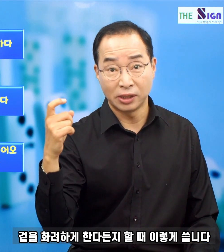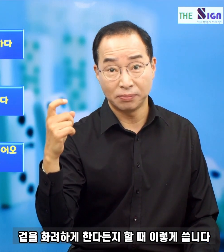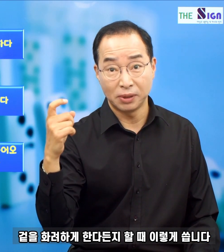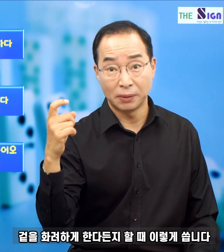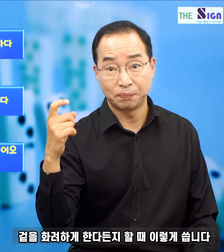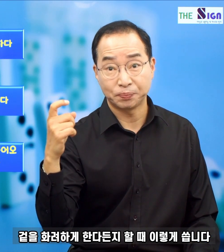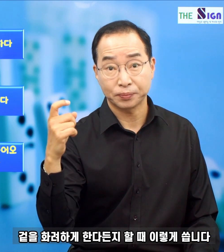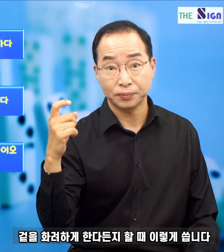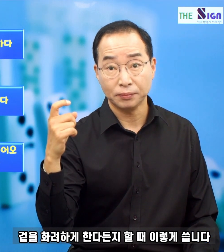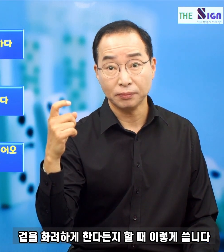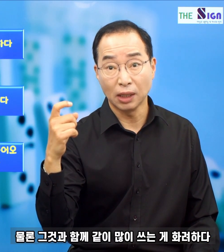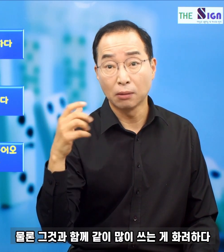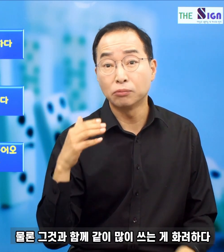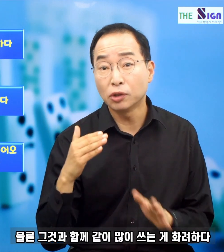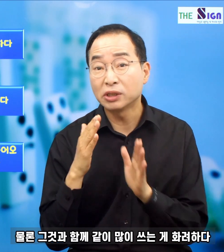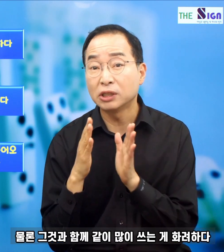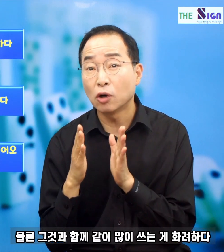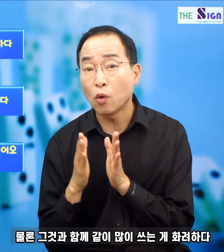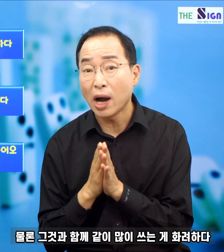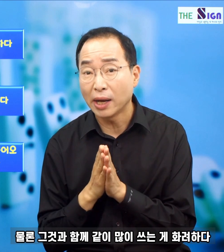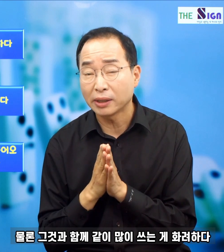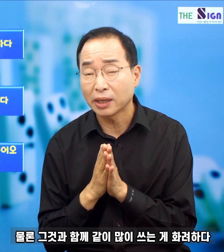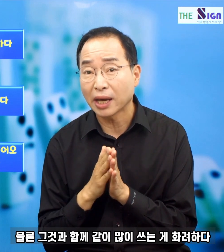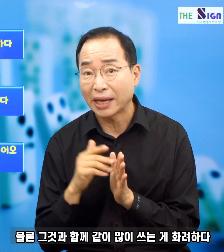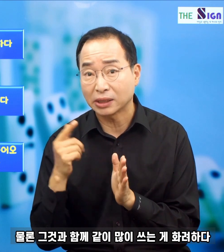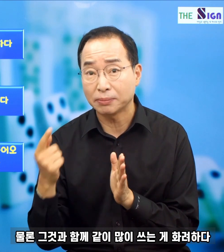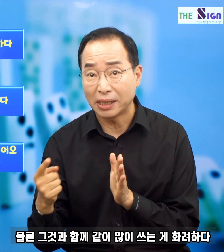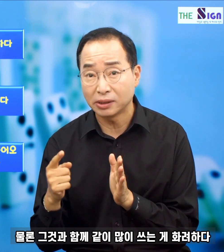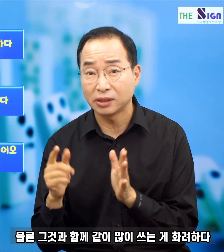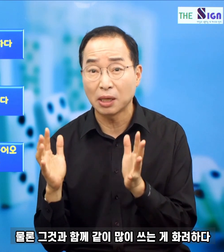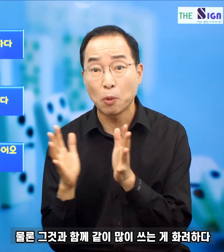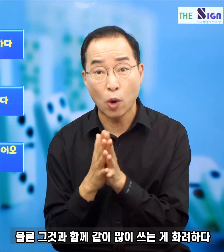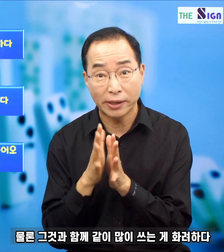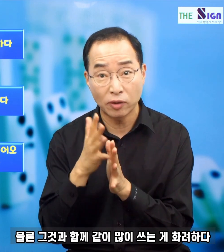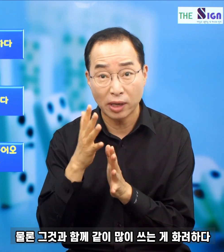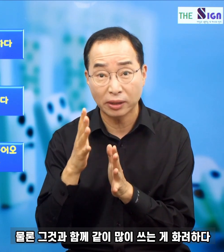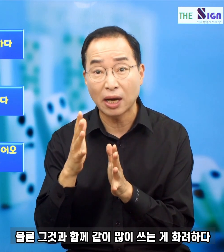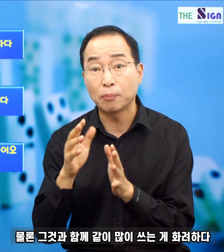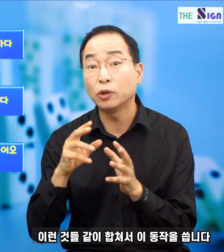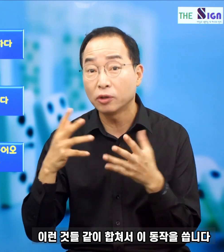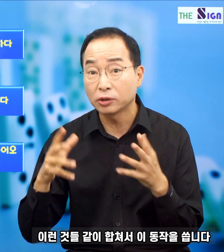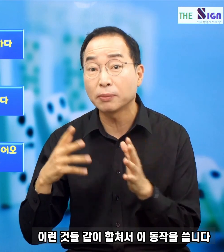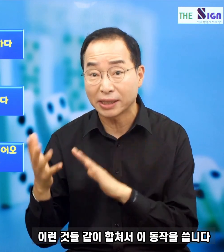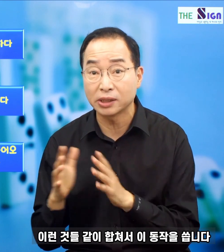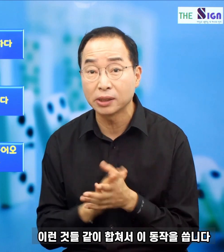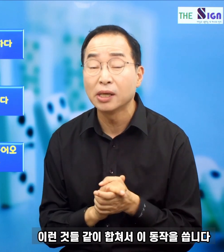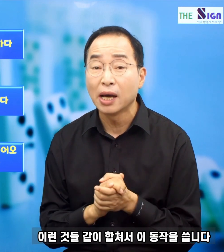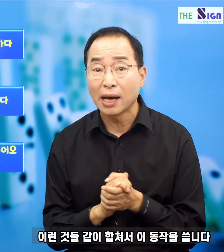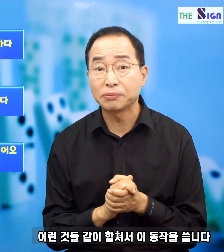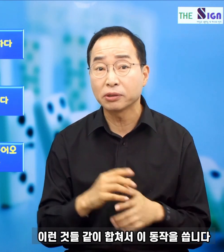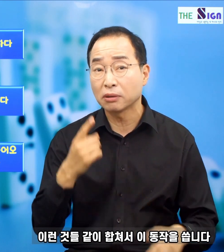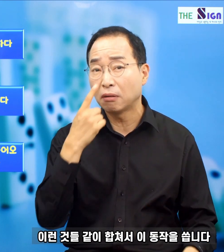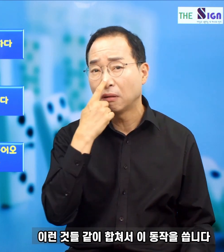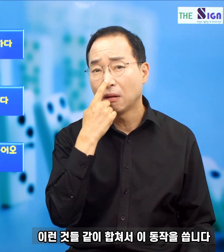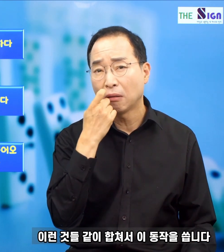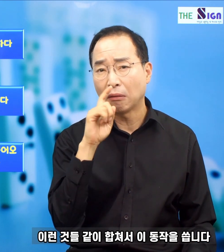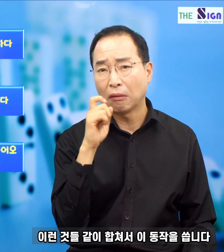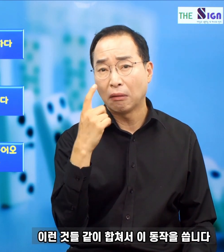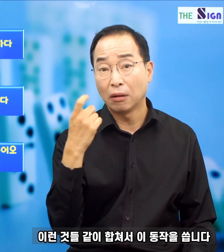씁니다. 물론 그거와 함께 같이 많이 쓰는 게 뭐 화려하다 뭐 이런 것들 같이 합쳐서